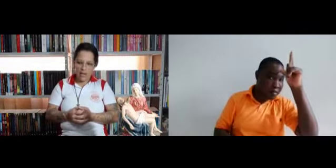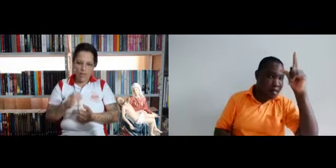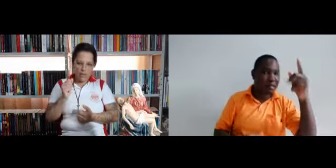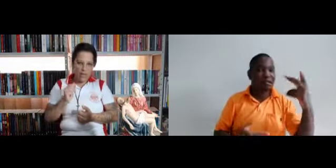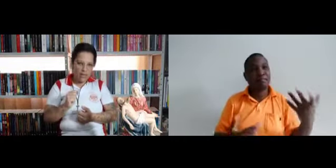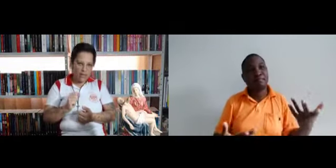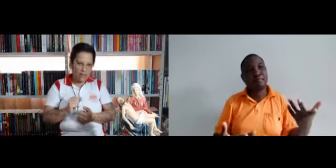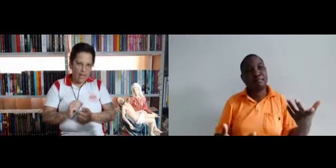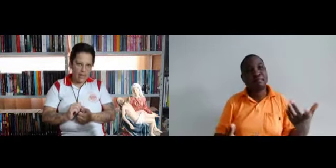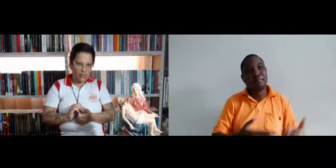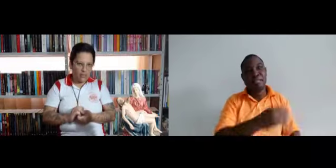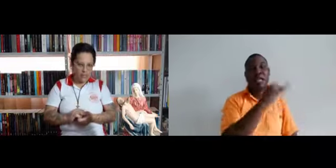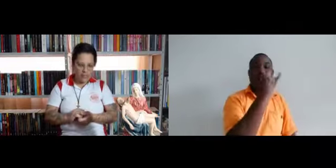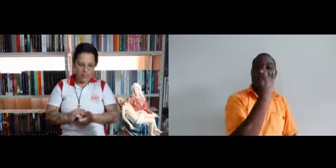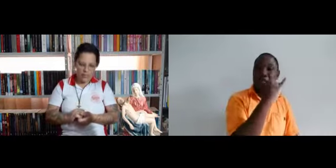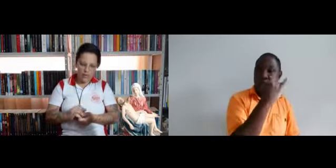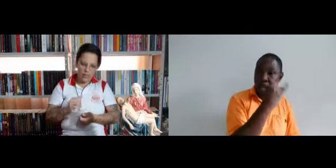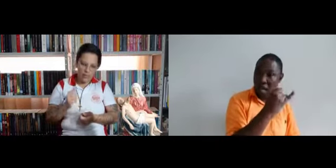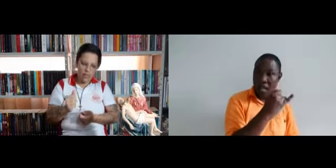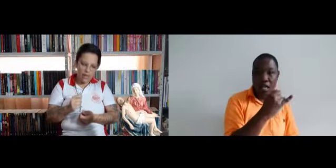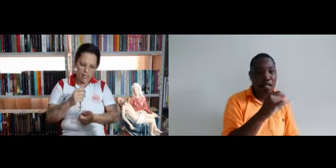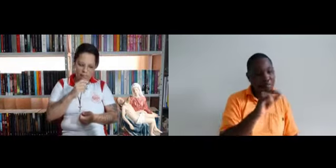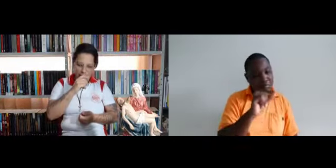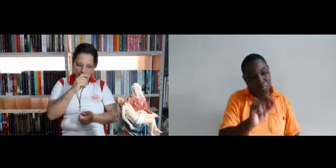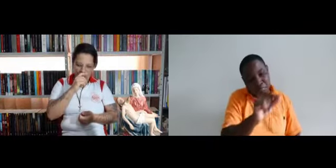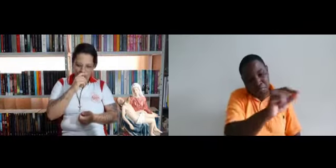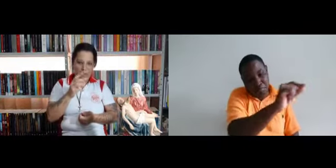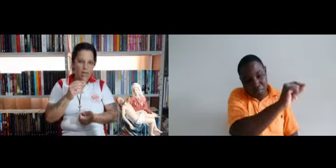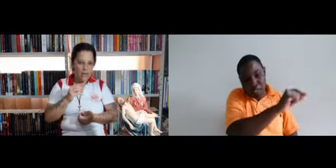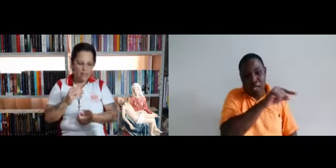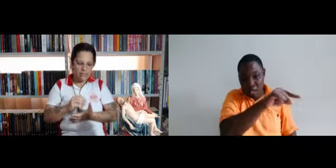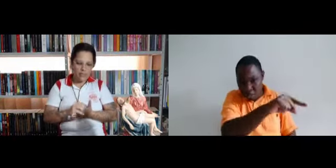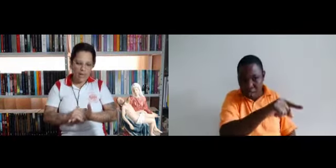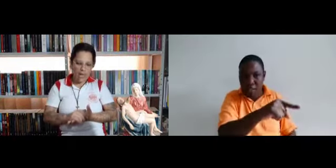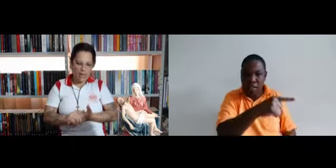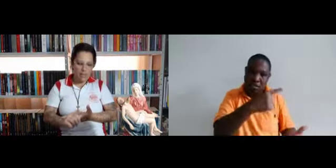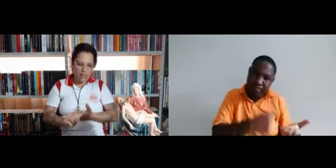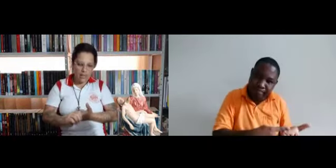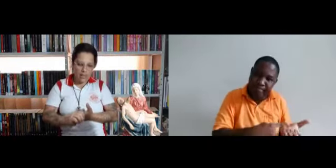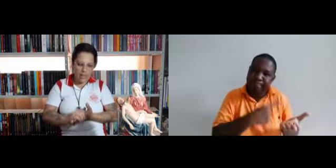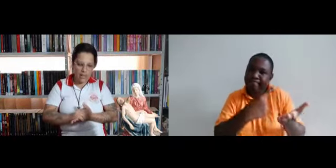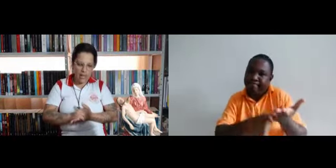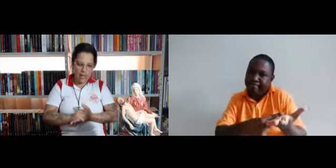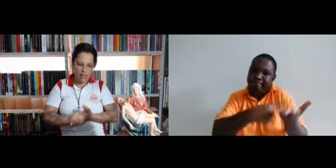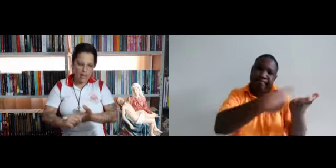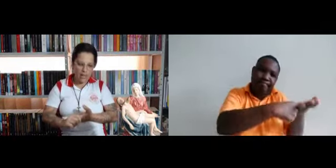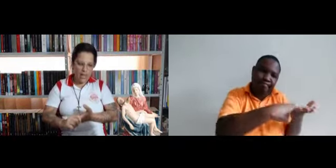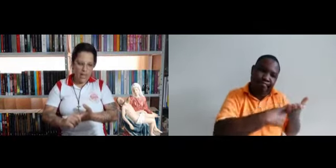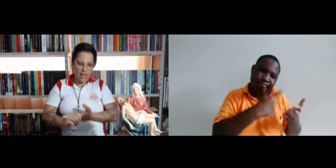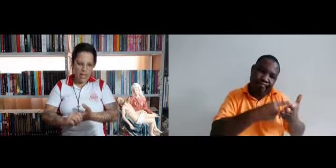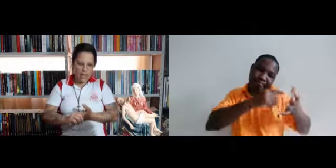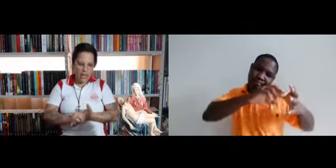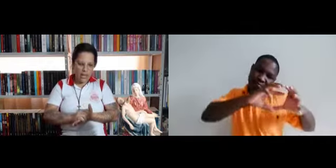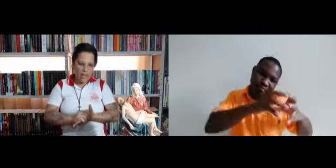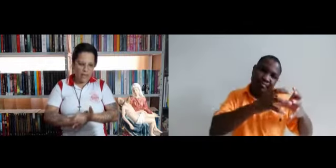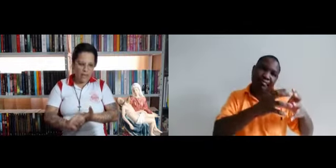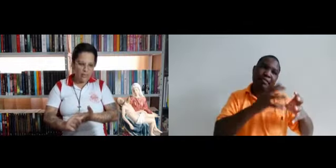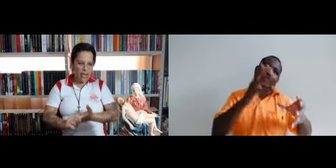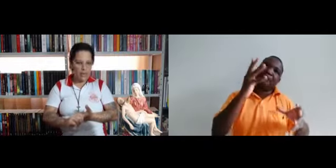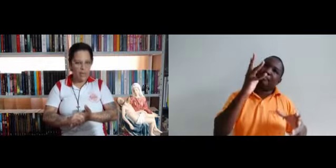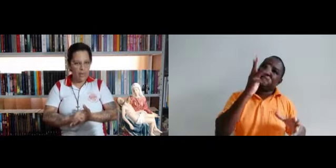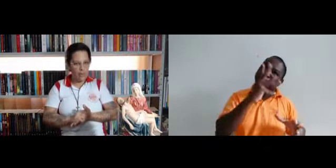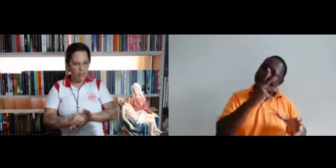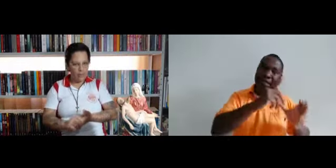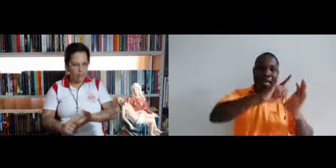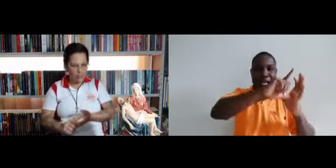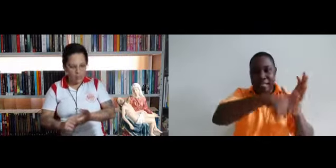né? O que eu queria citar aqui com vocês nesse vídeo? Primeiro, a Alemanha. A Alemanha, que na época era o